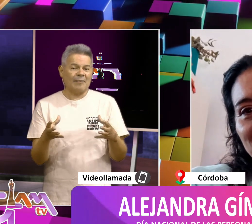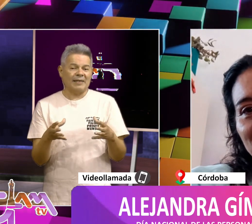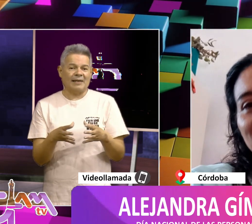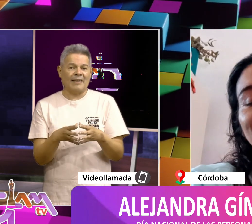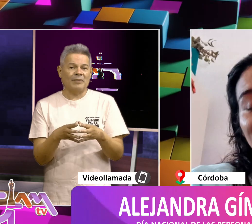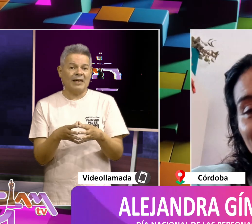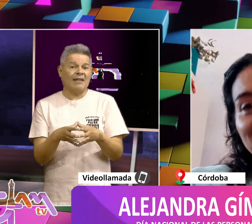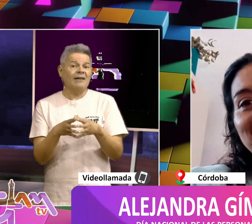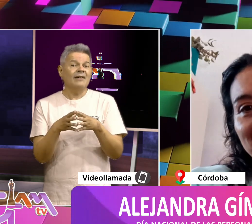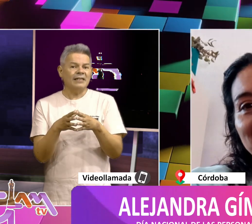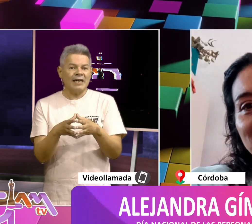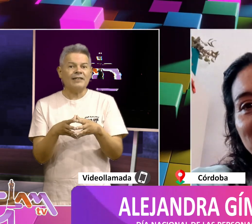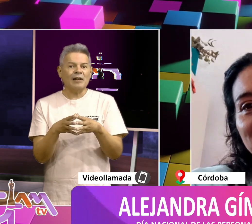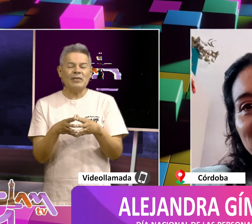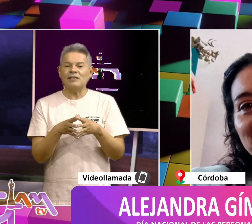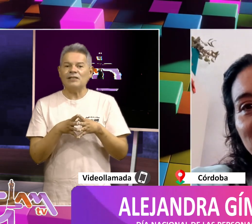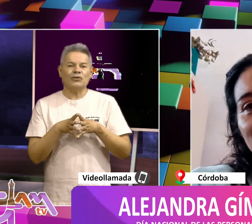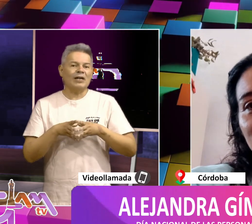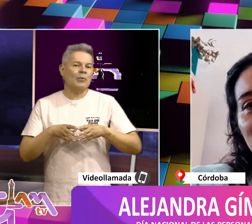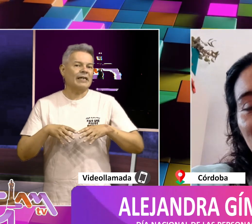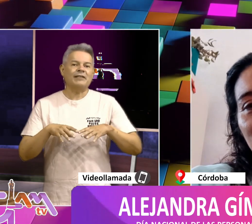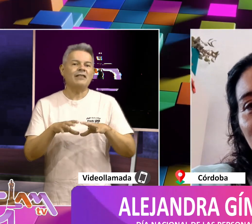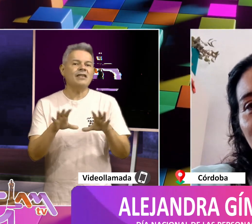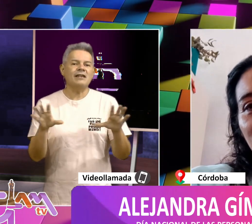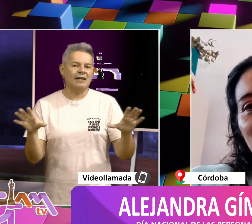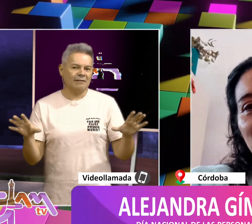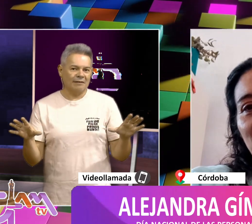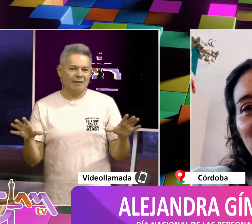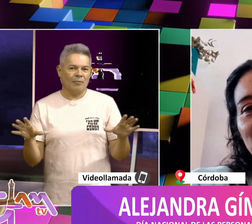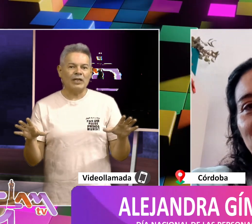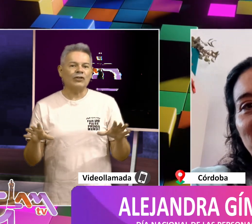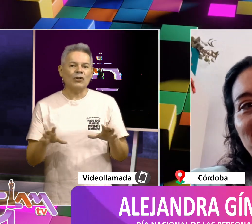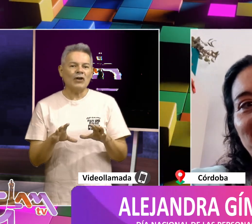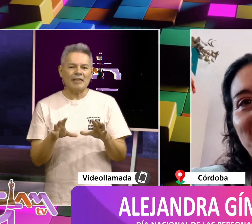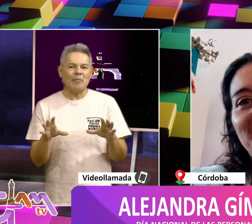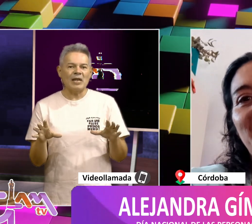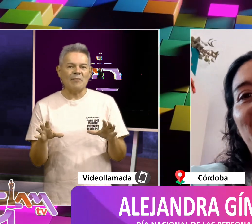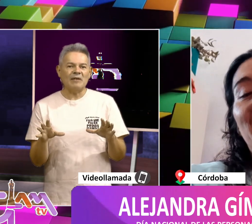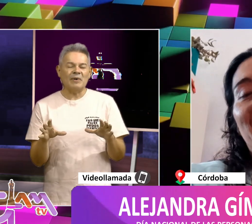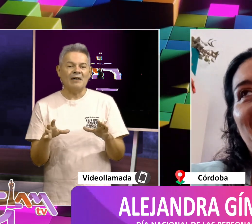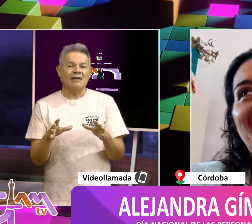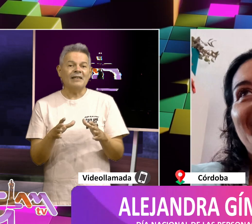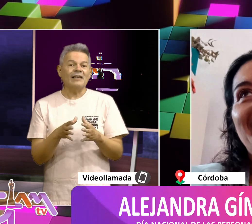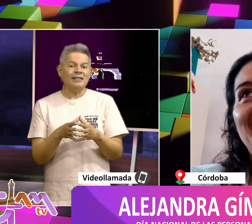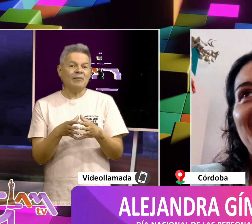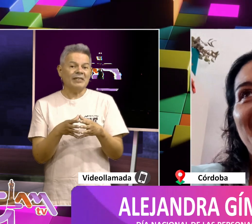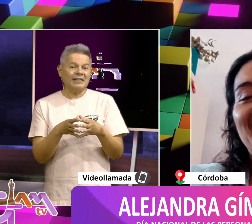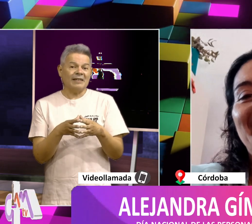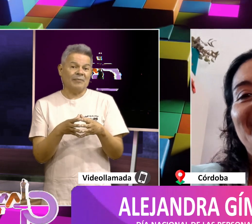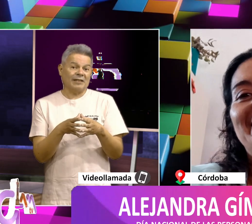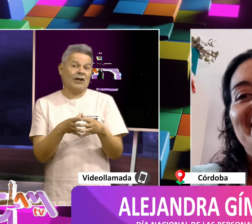escuela adaptada, y ahí realmente dice, yo era como que entré en Disney, porque todos estábamos en la misma, y ahí